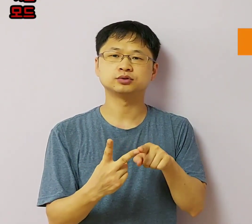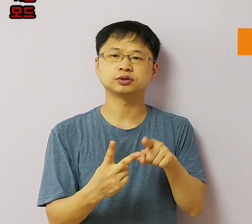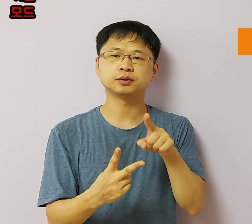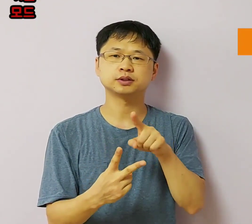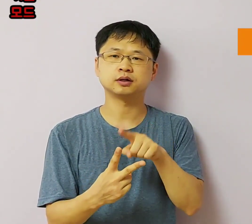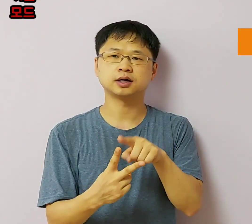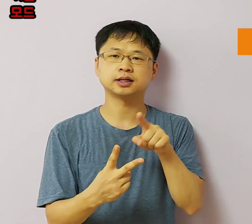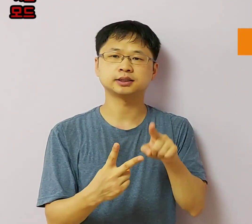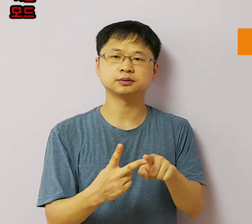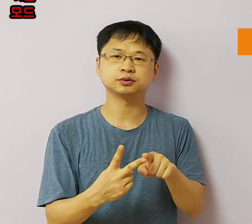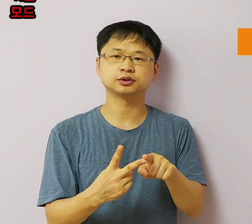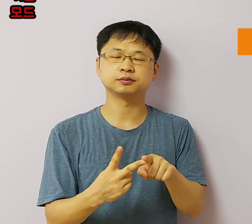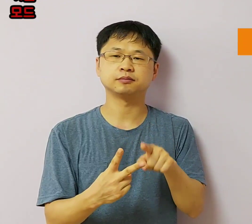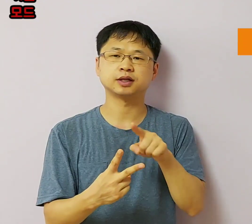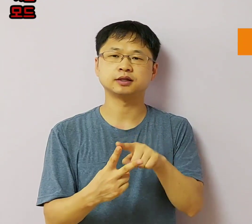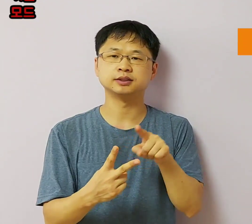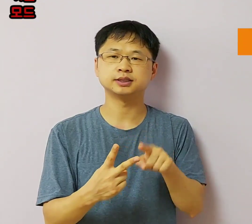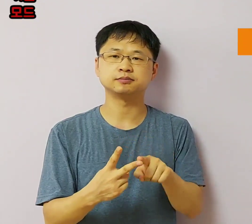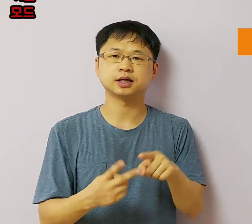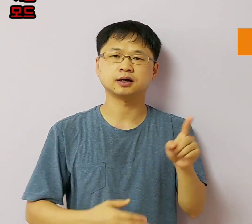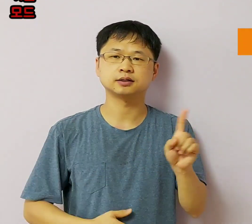중지 펴서 하나씩 짚어주시면 됩니다. 든지입니다. 그래서